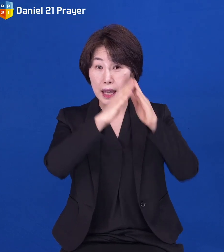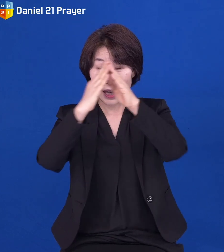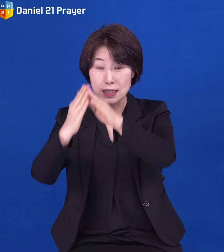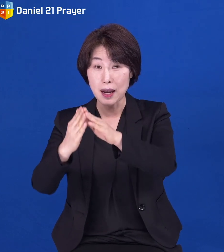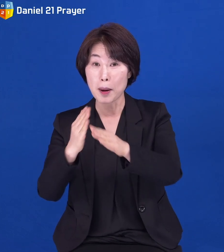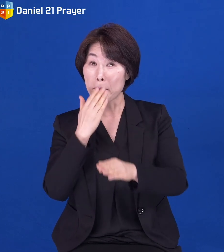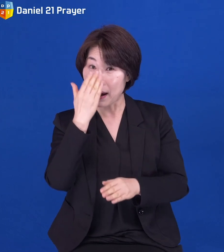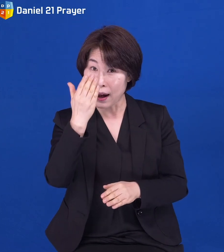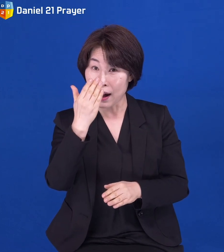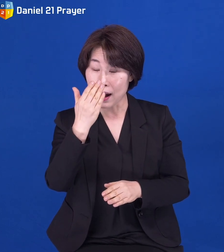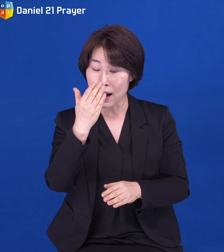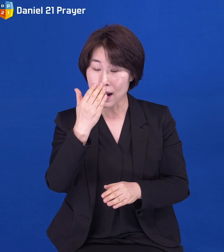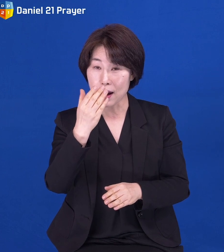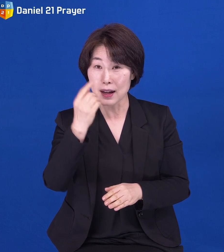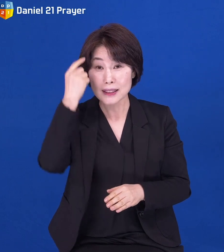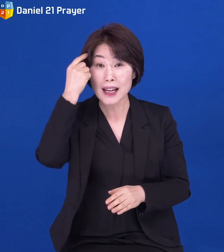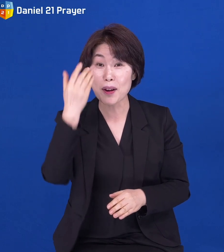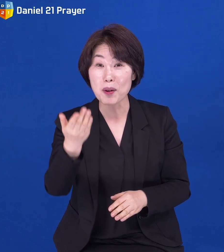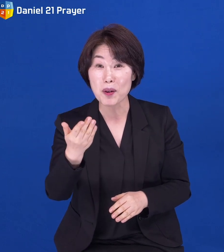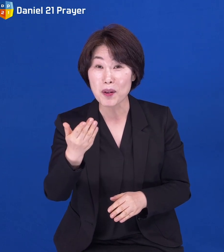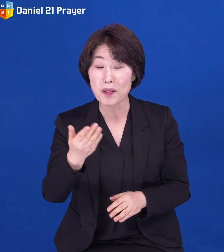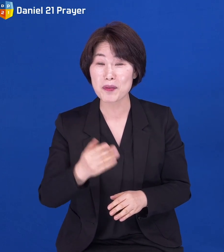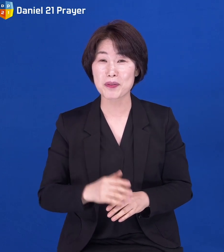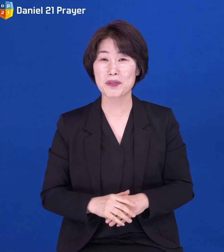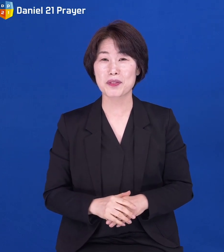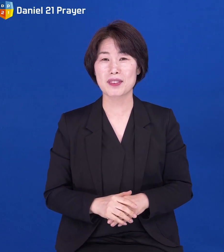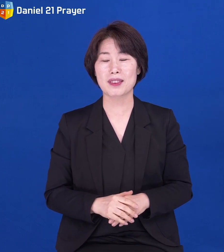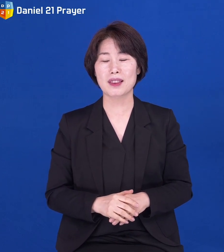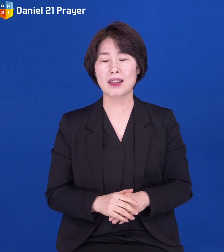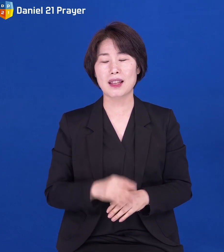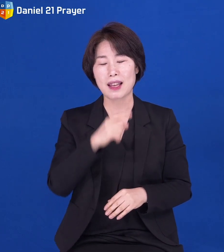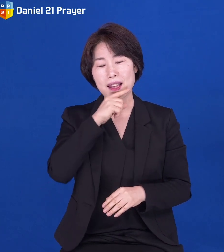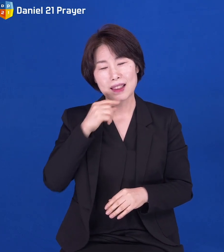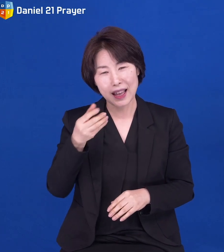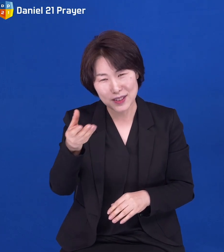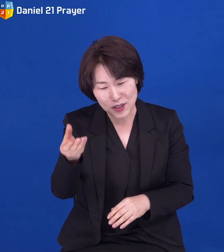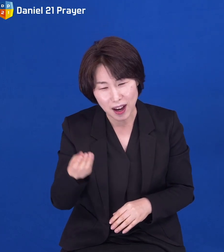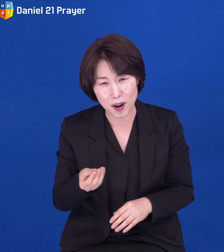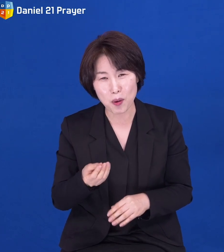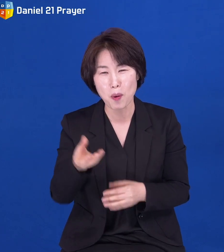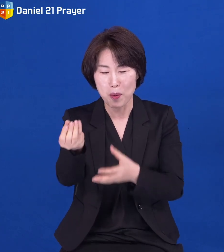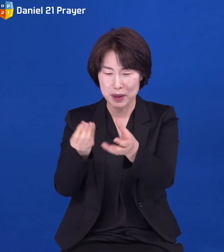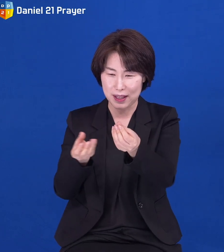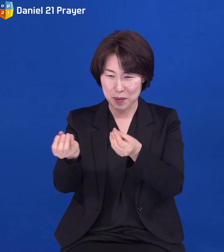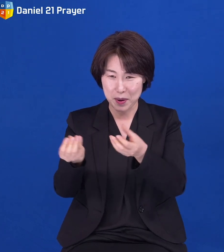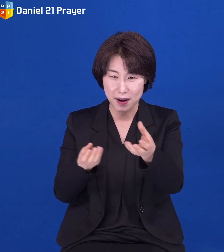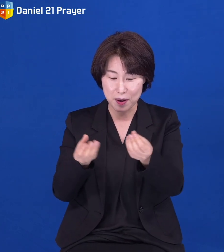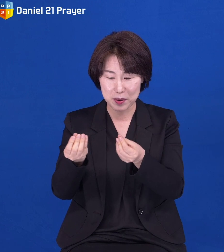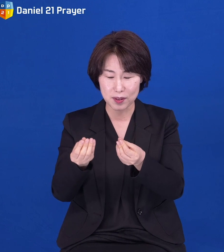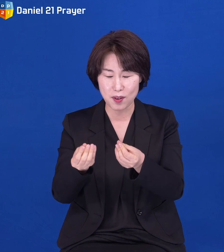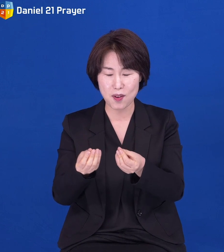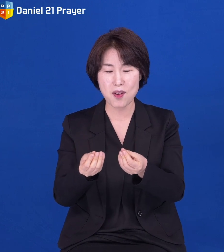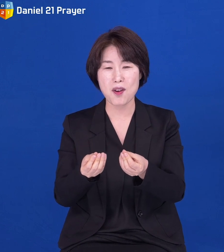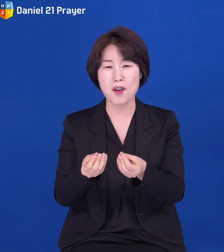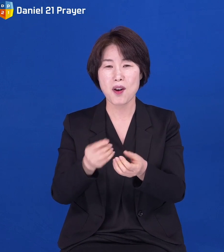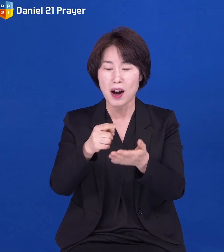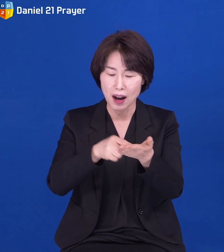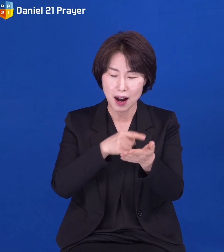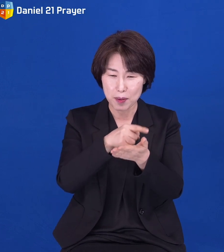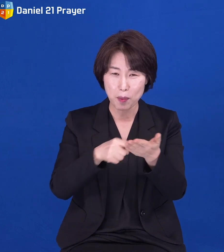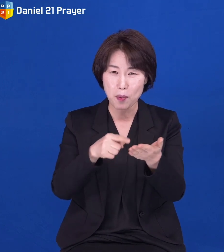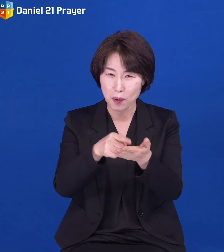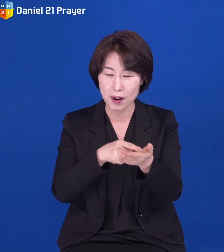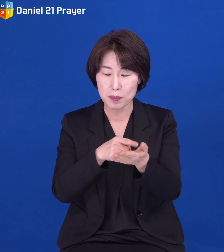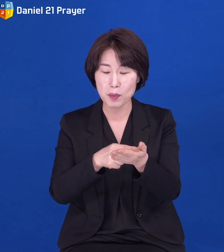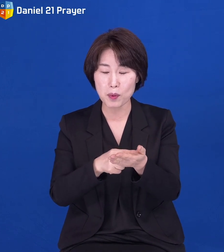갔죠. 정말 어떻게 해서 대출을 받고 막 어디서 빌려서 그 돈을 갖고 그 집에